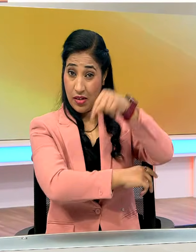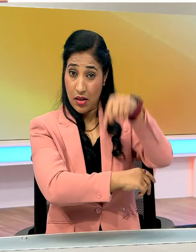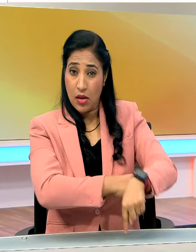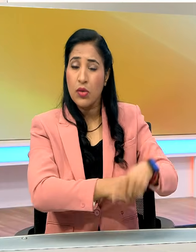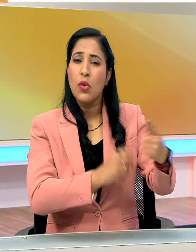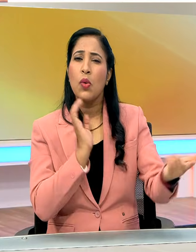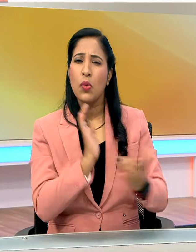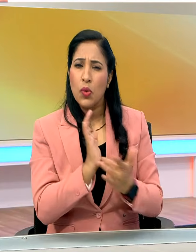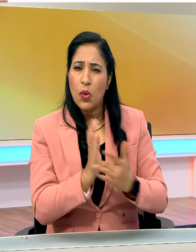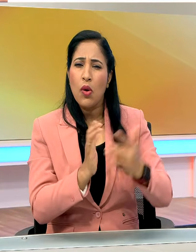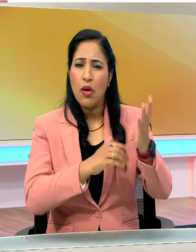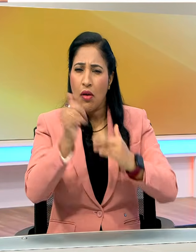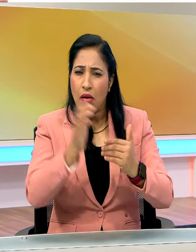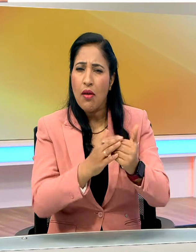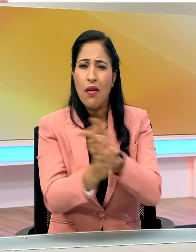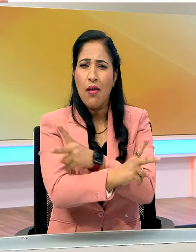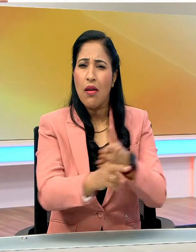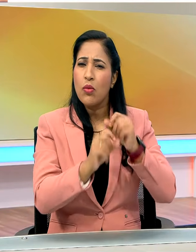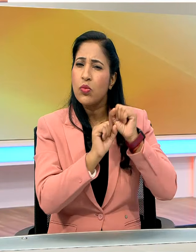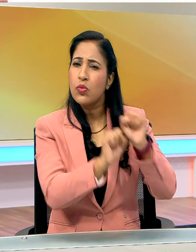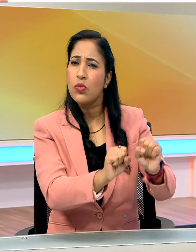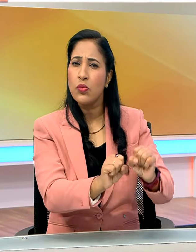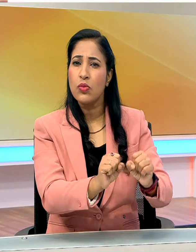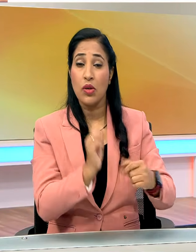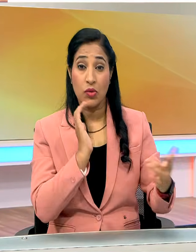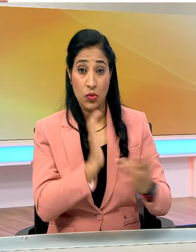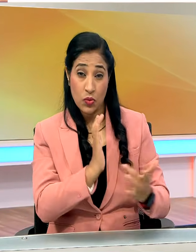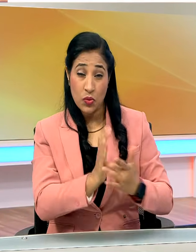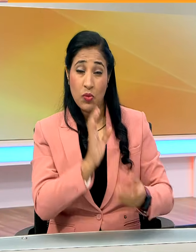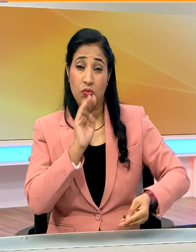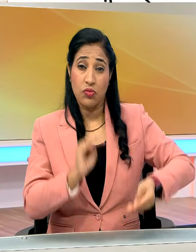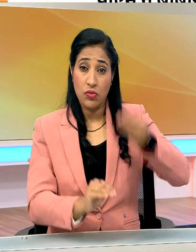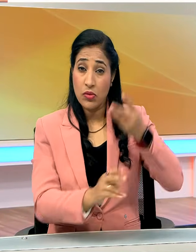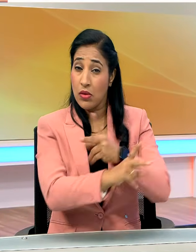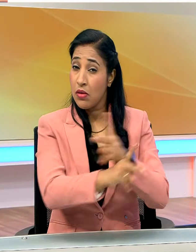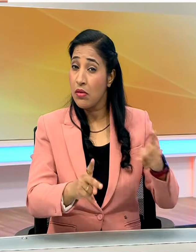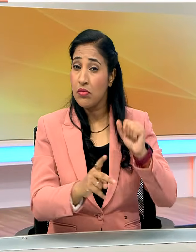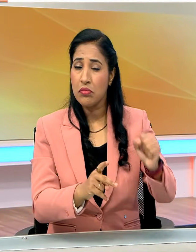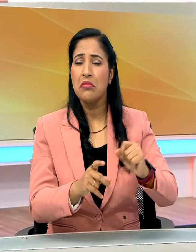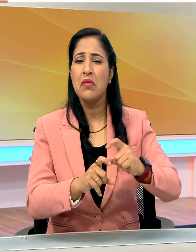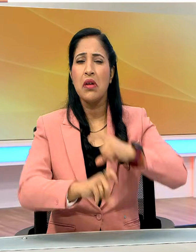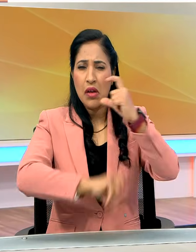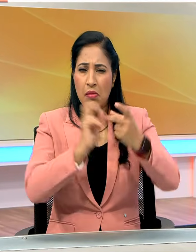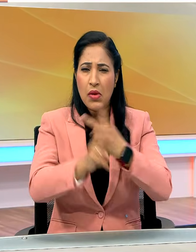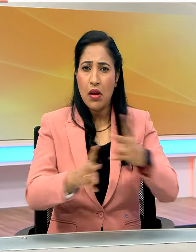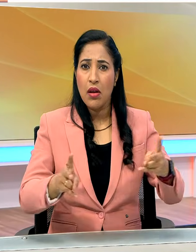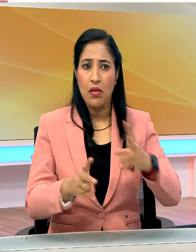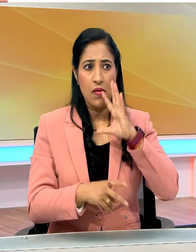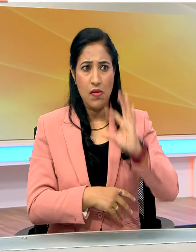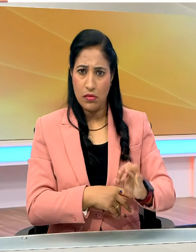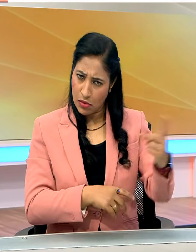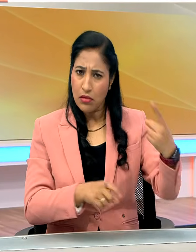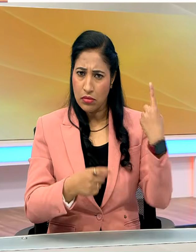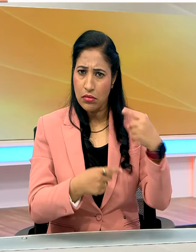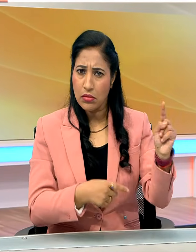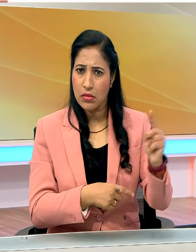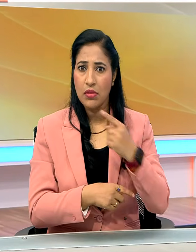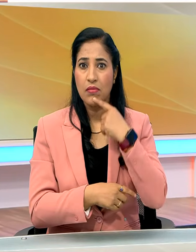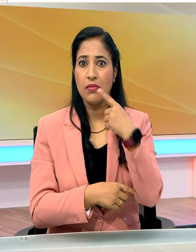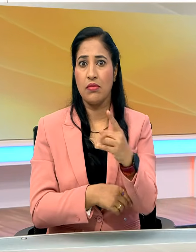आधुनिक इंफ्रास्ट्रक्चर की, औद्योगिकरण की भरपूर वकालत करते थे।